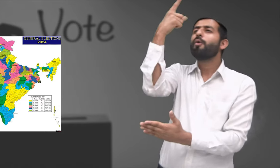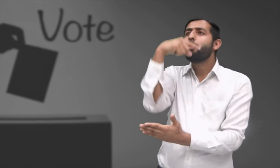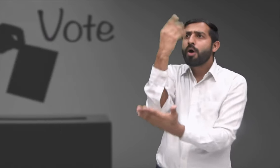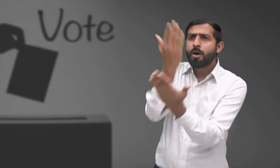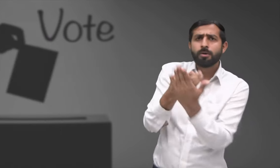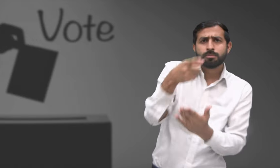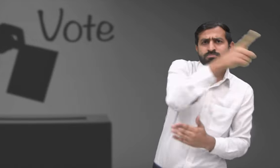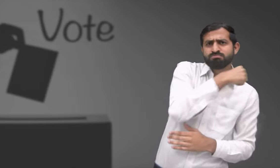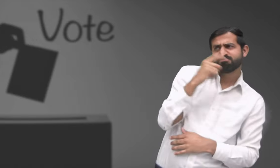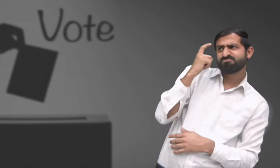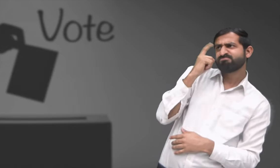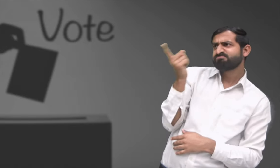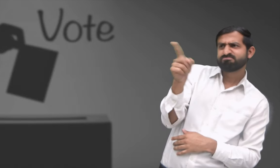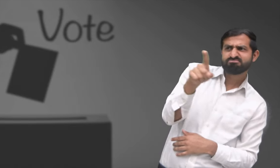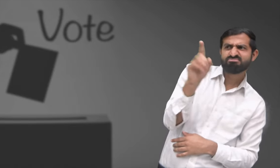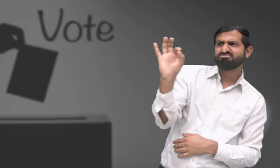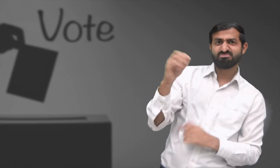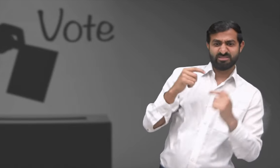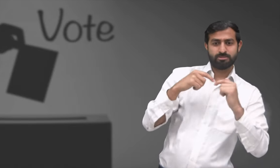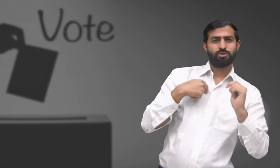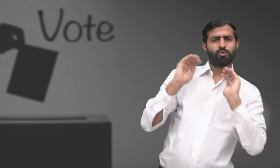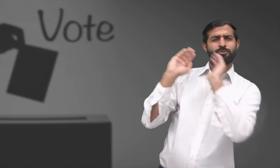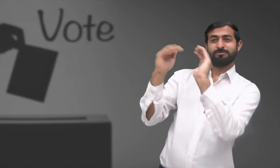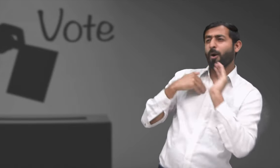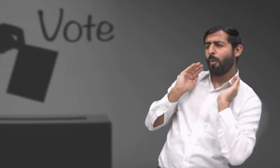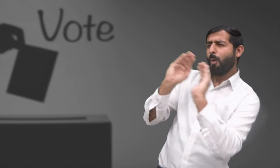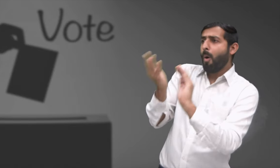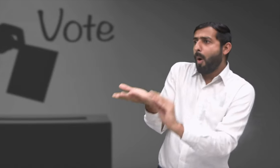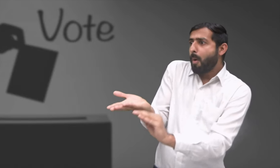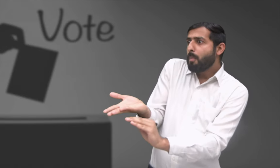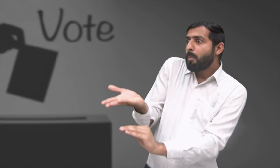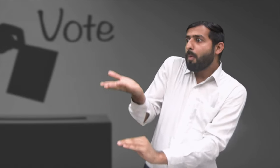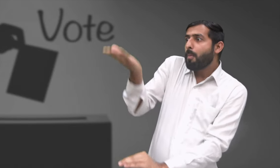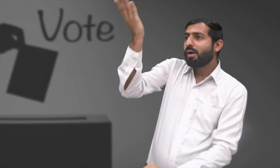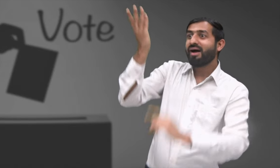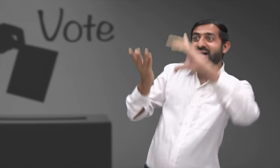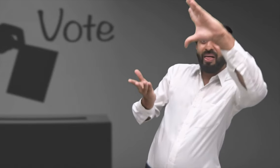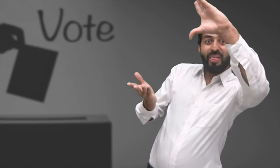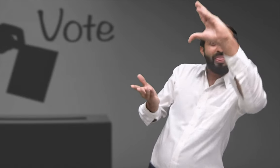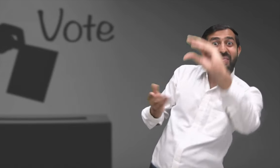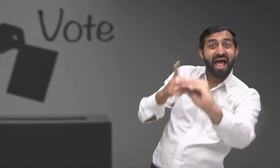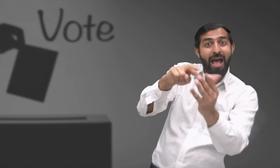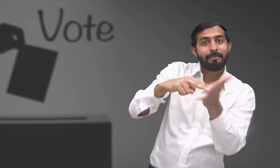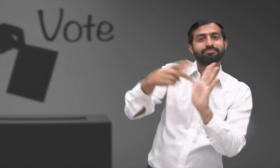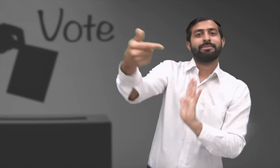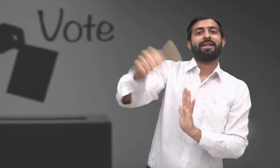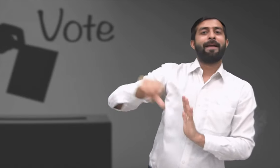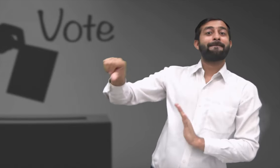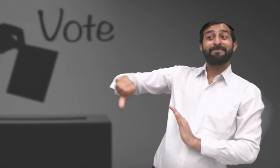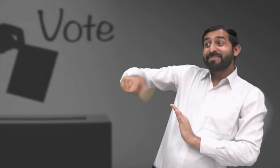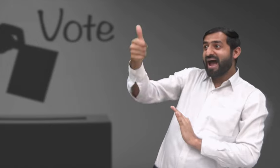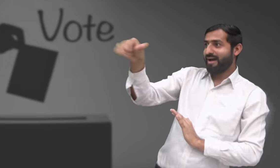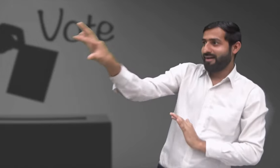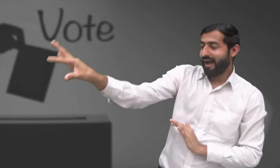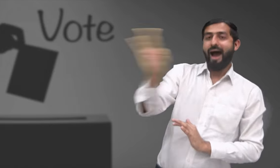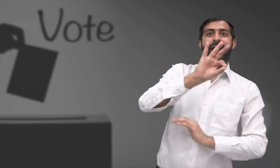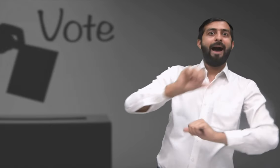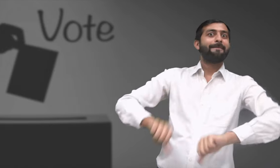प्रत्याशी को चुनकर अपना मतदान करते हैं जिन प्रत्याशियों को बहुसंख्यक मत प्राप्त होते हैं वह